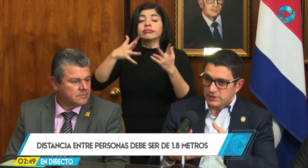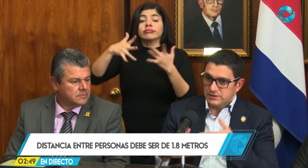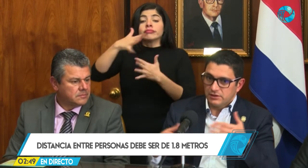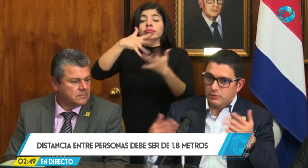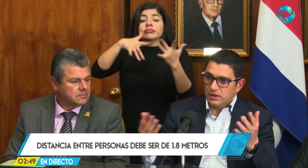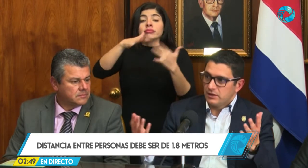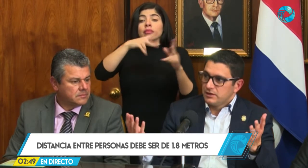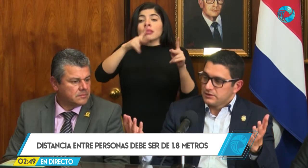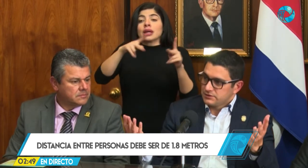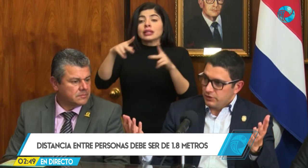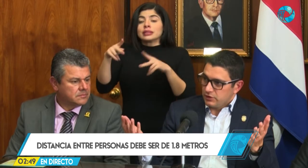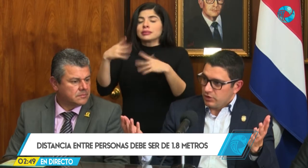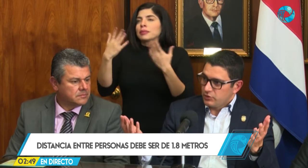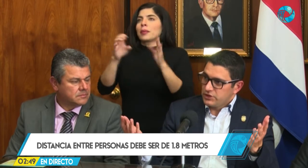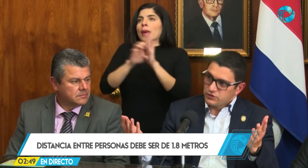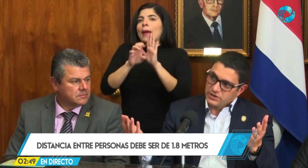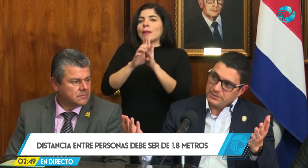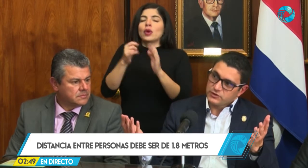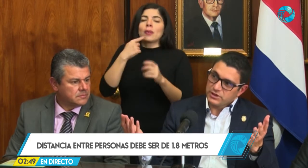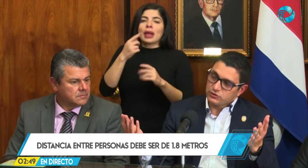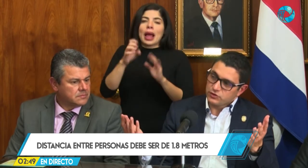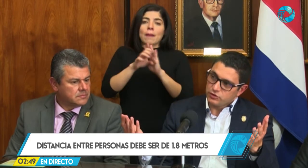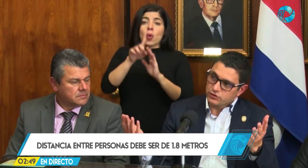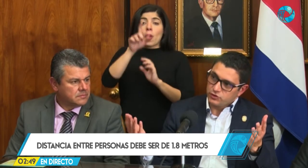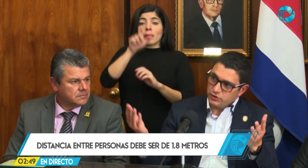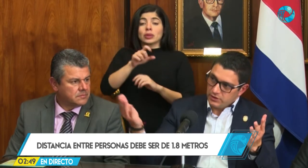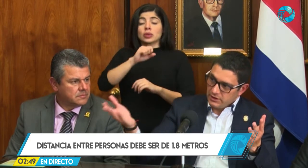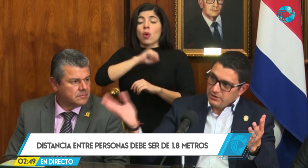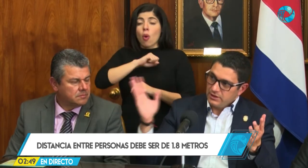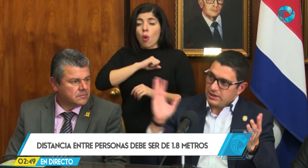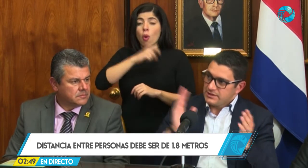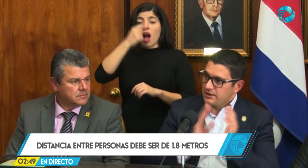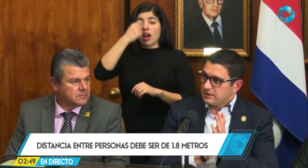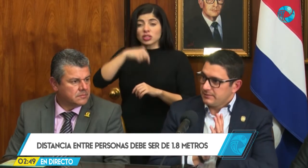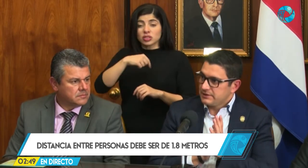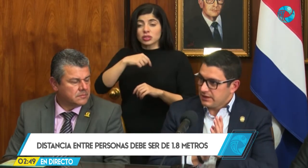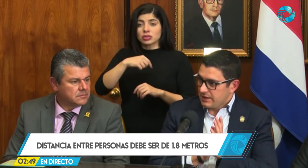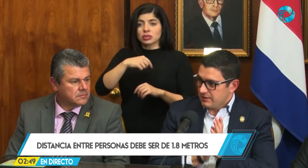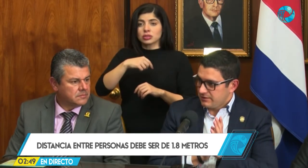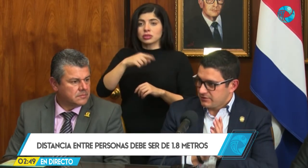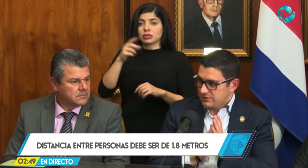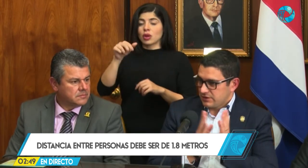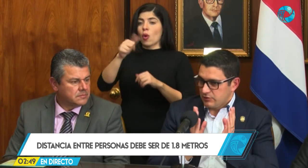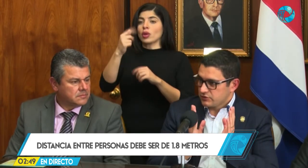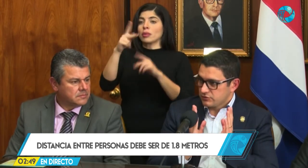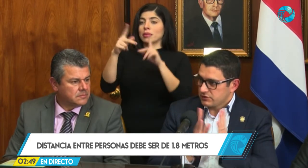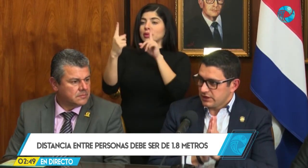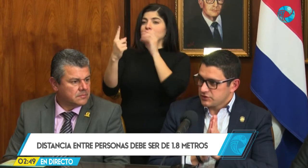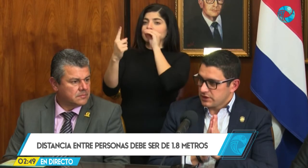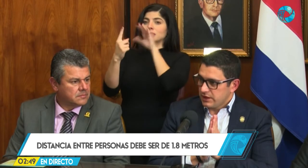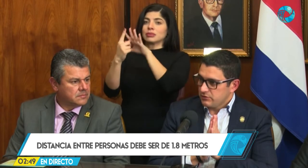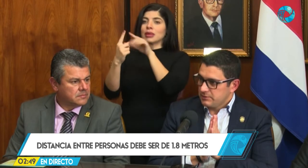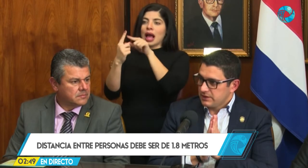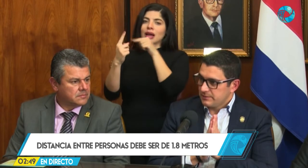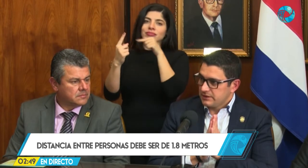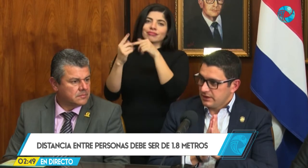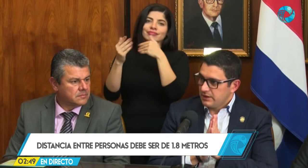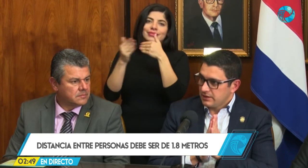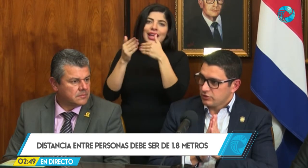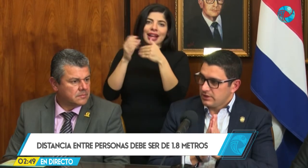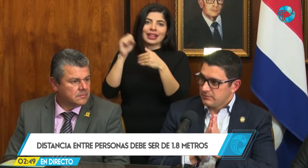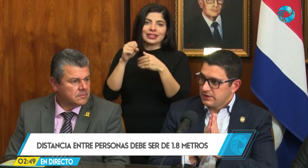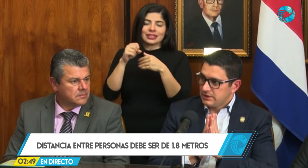esa persona, si igual, lo que hemos dicho, si esa persona tosió, estornudó, y casi que directamente en la cara, es claro que es un contacto cercano y